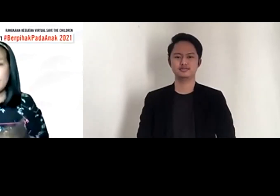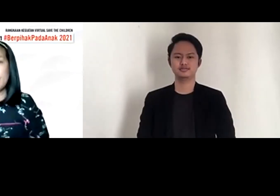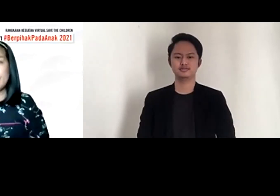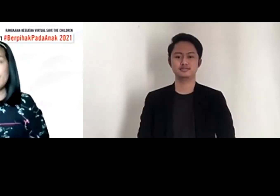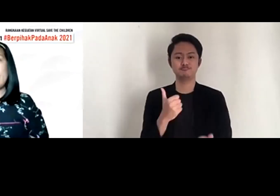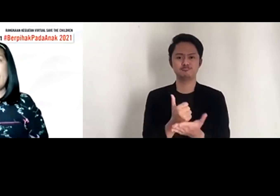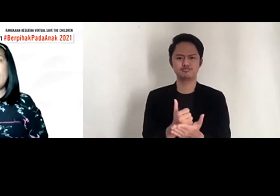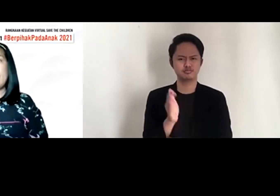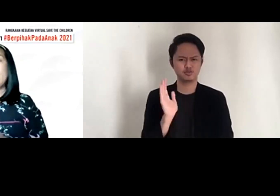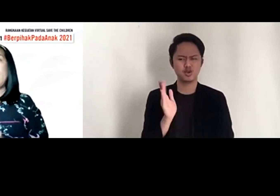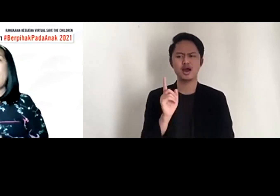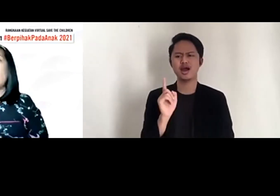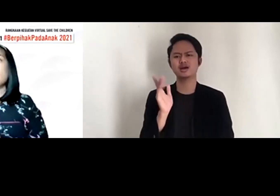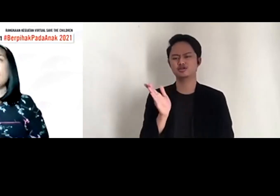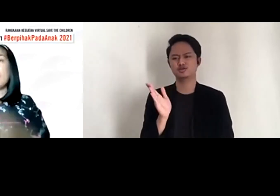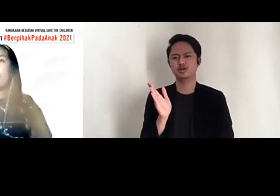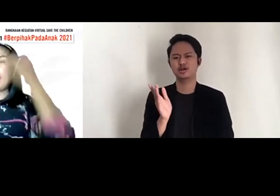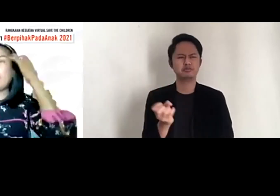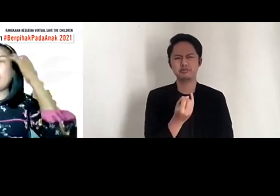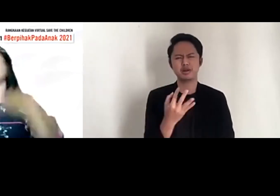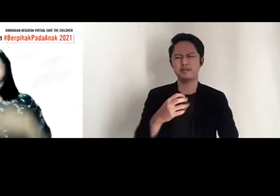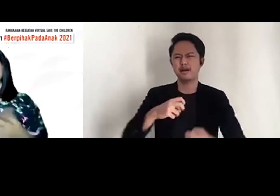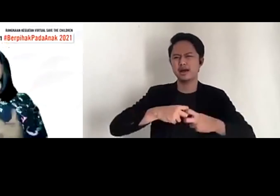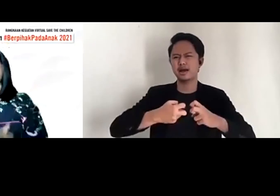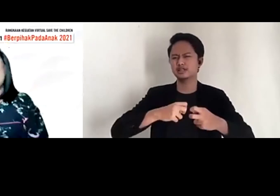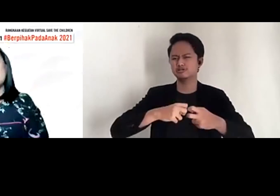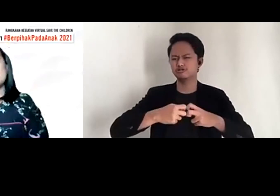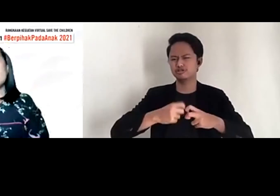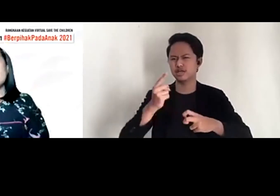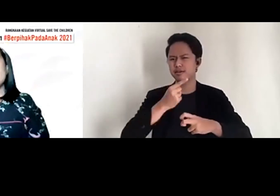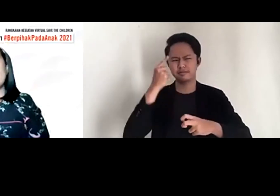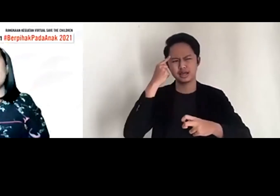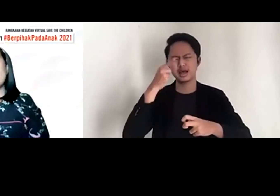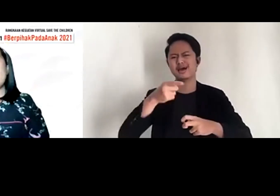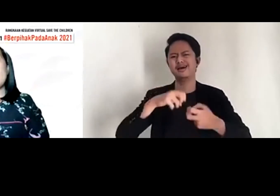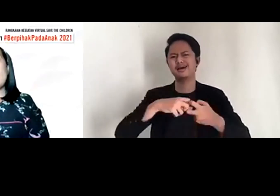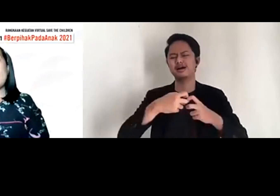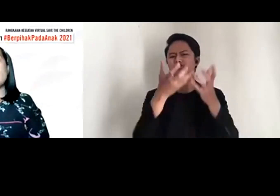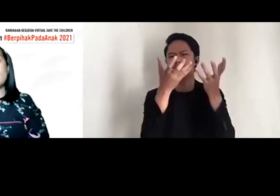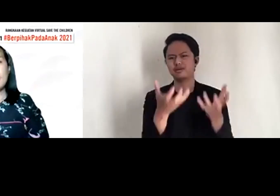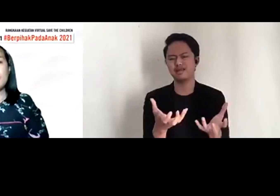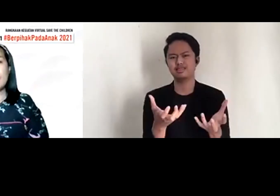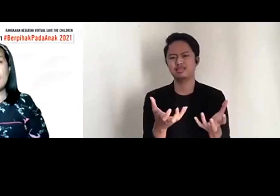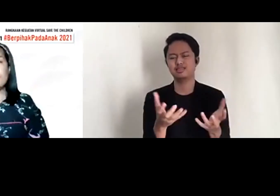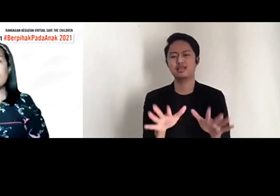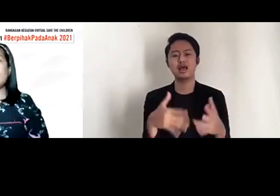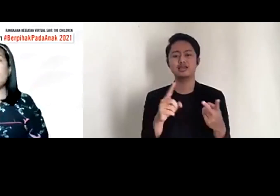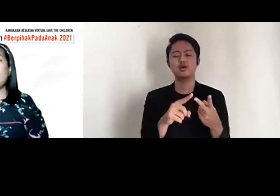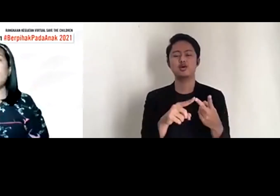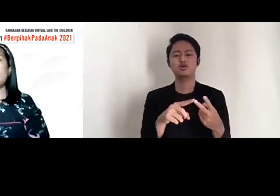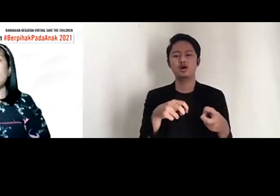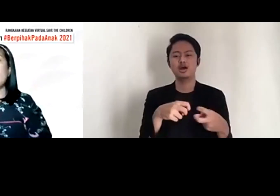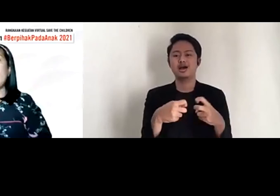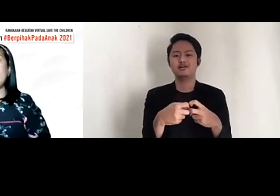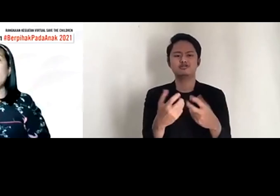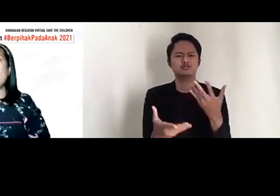juga rujukan. Ada beberapa kasus yang kami anggap itu kasus berat, dan ada yang kasusnya itu